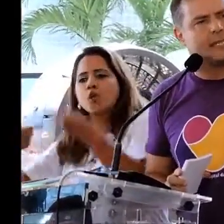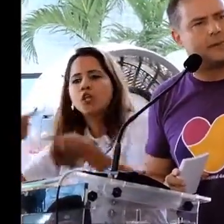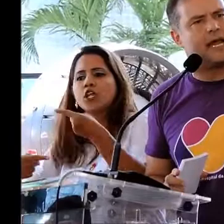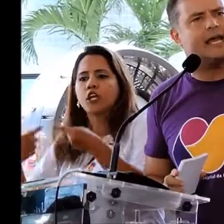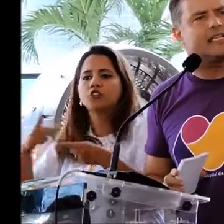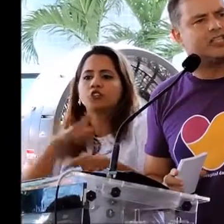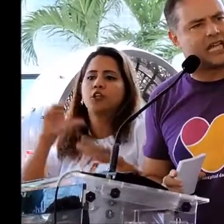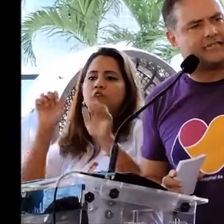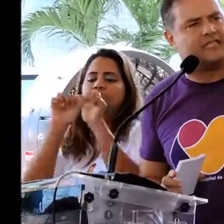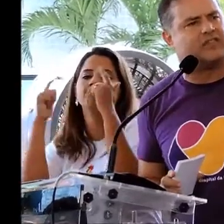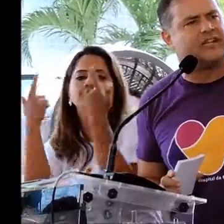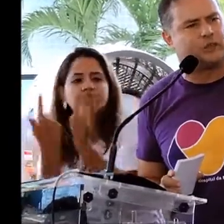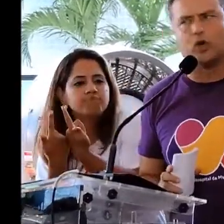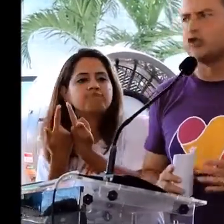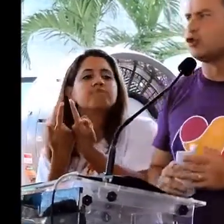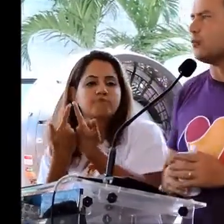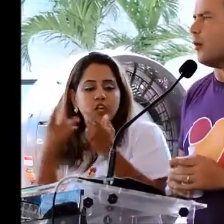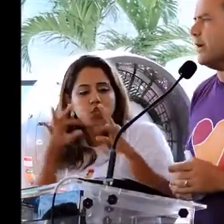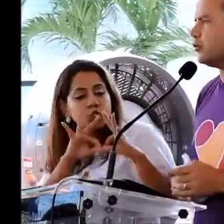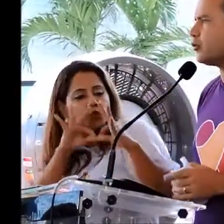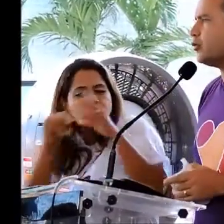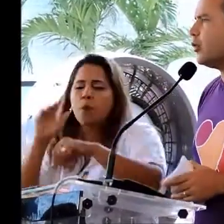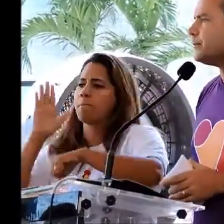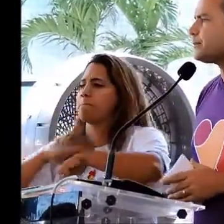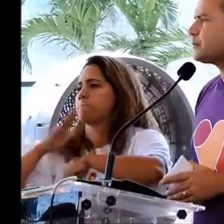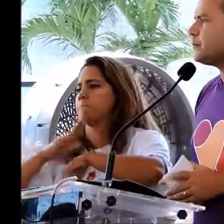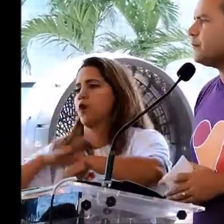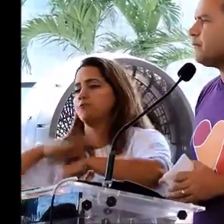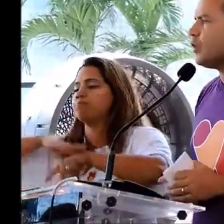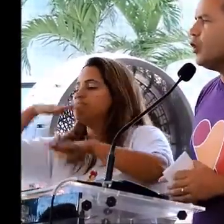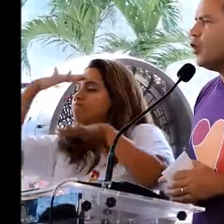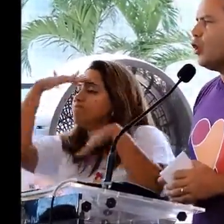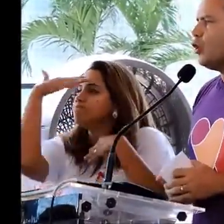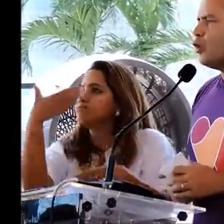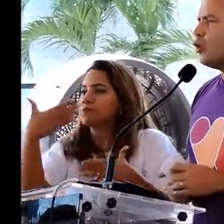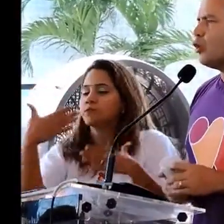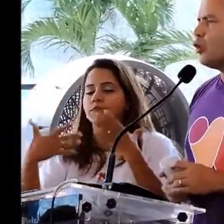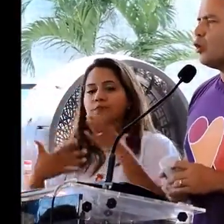recebi da Assembleia Legislativa em todos os momentos.